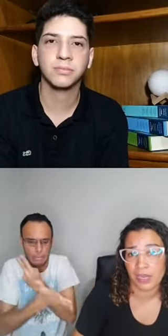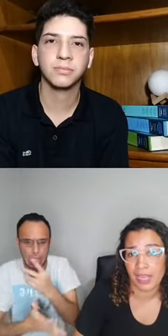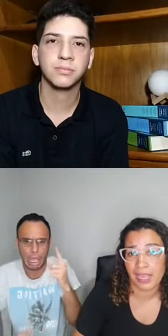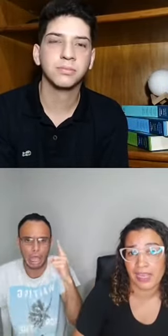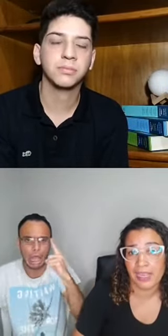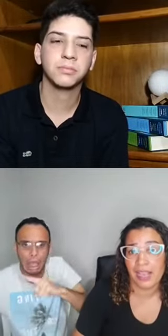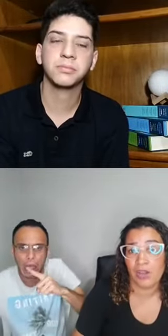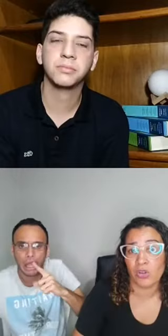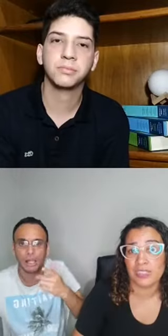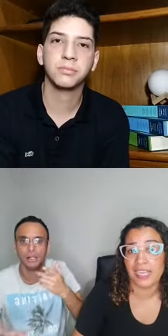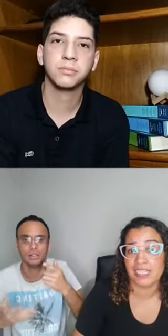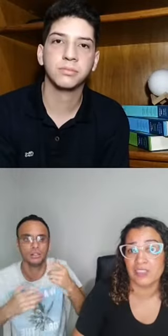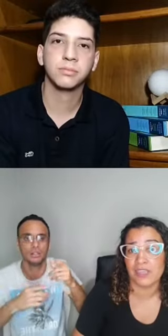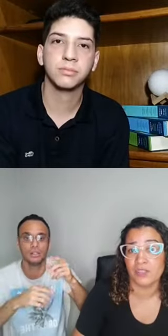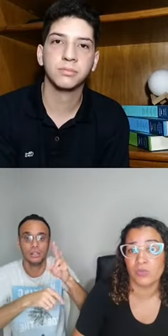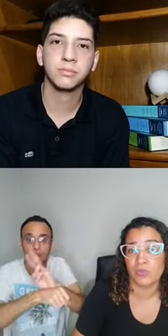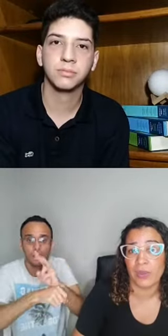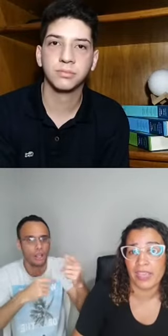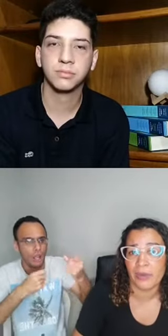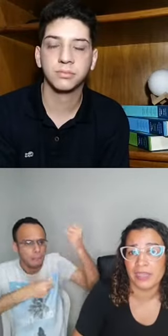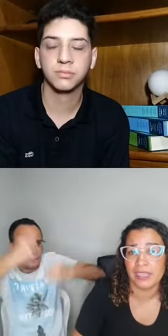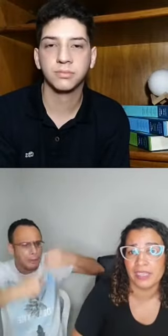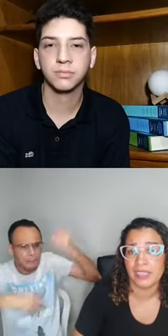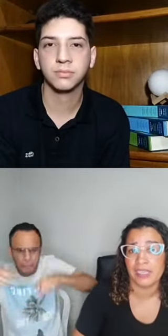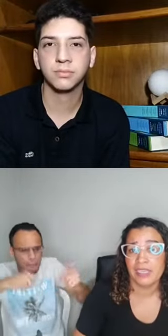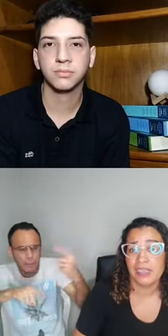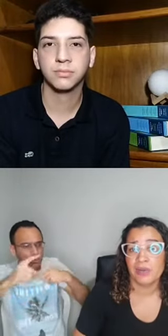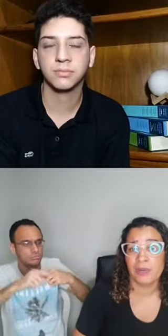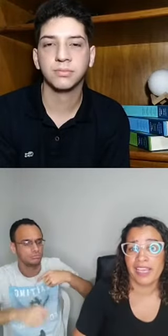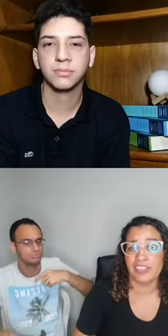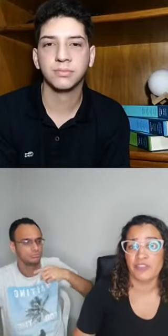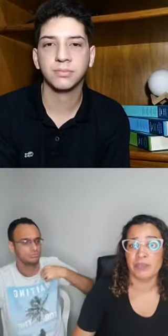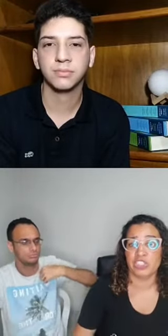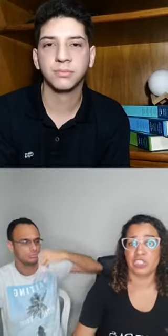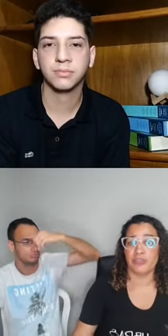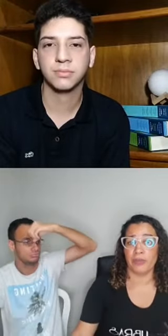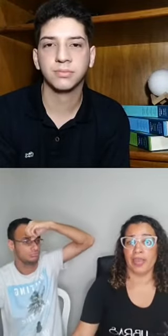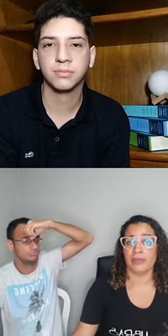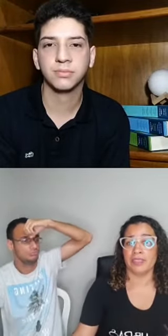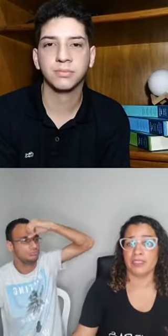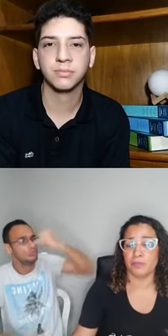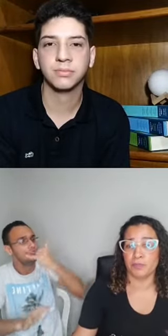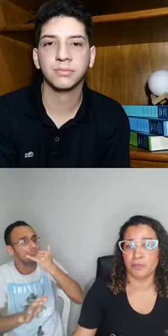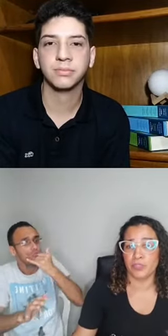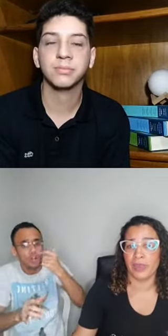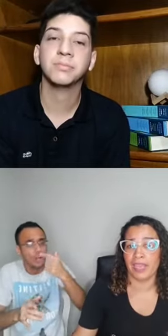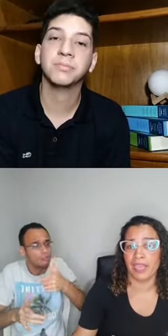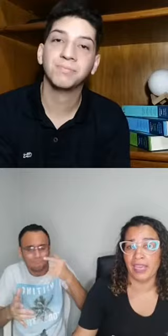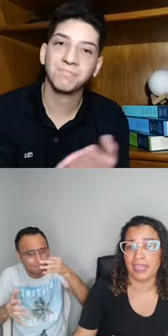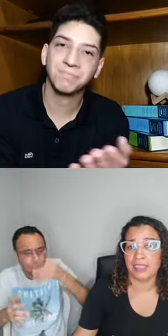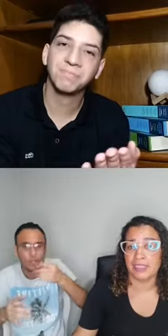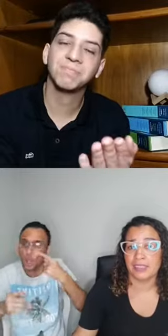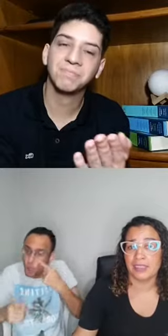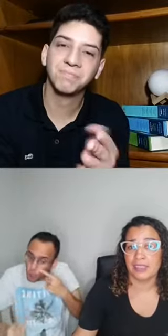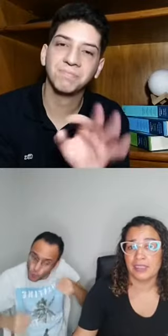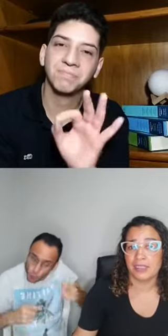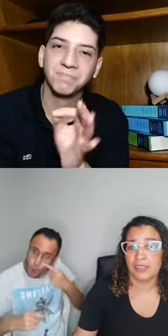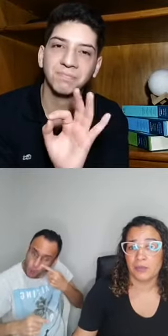trabalhando lá, acontece às vezes um erro ali, aí eles me xingam, se eu